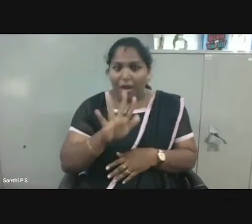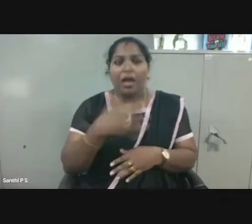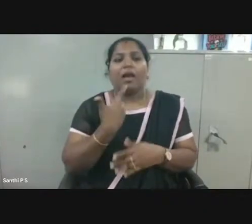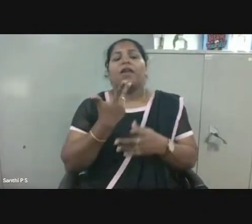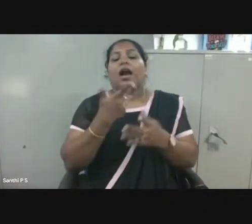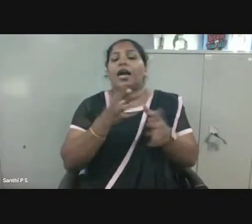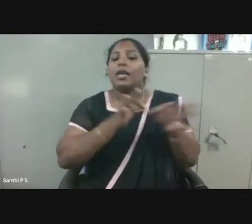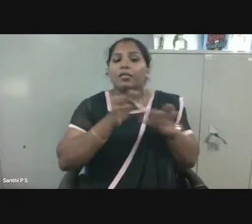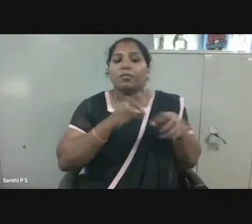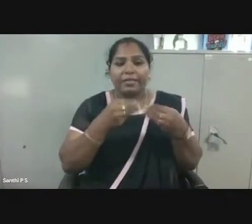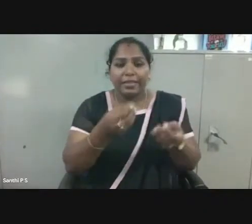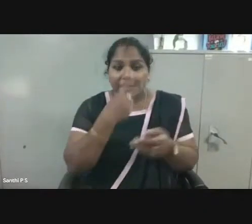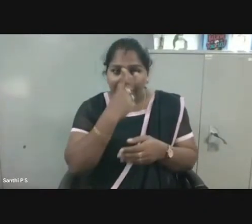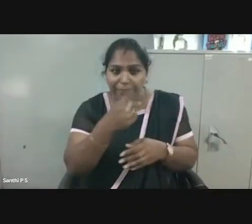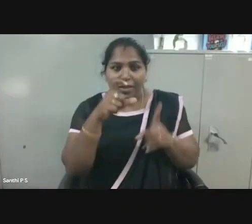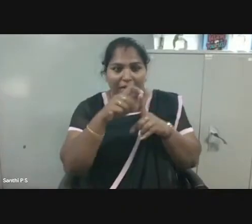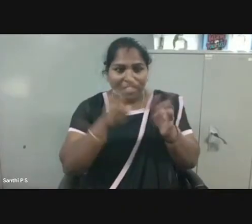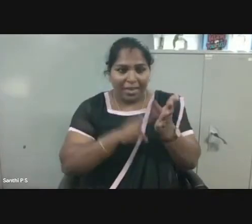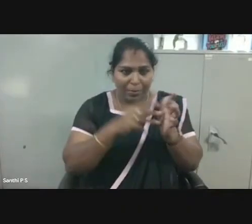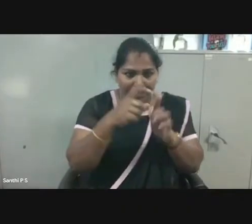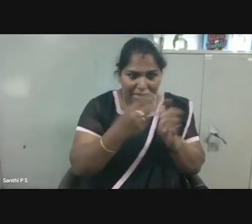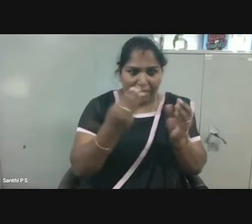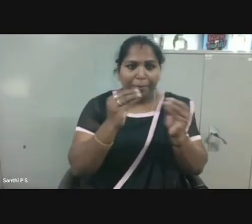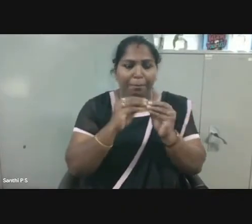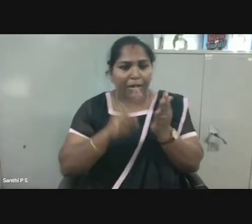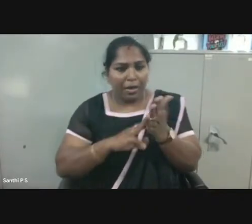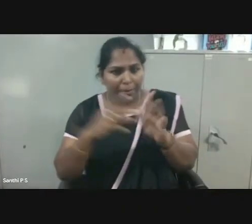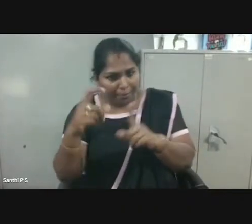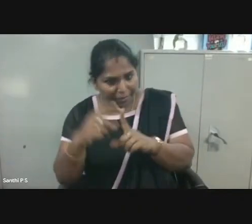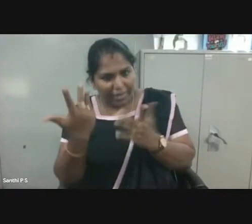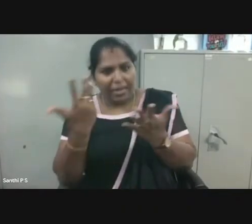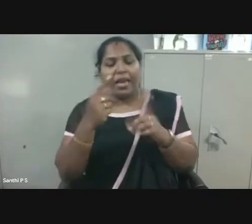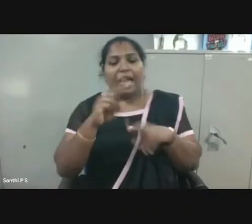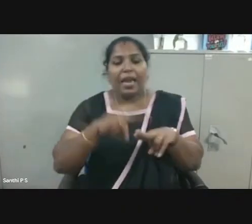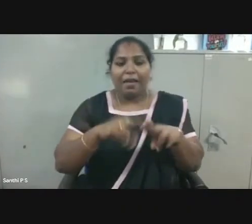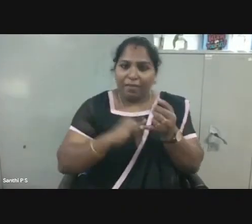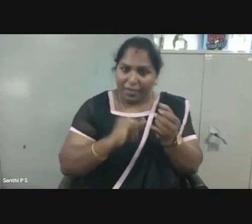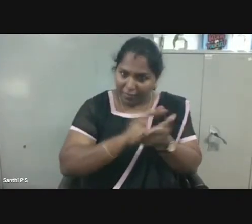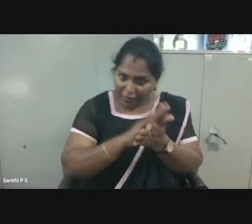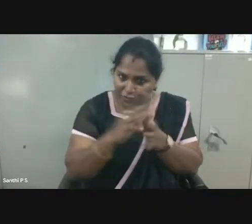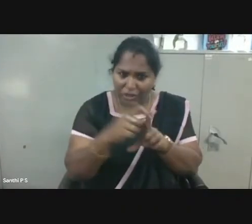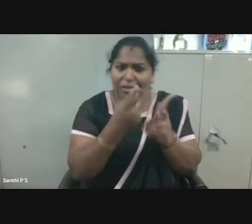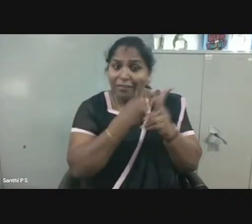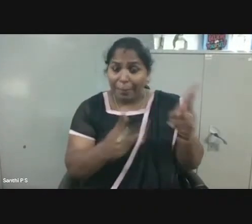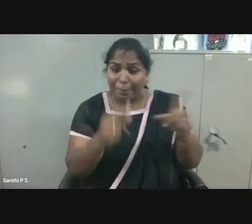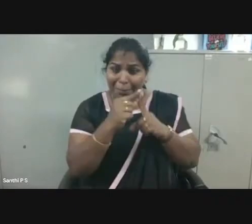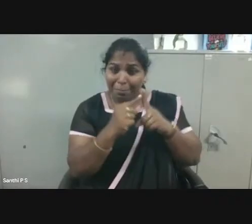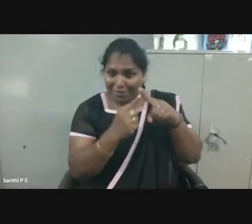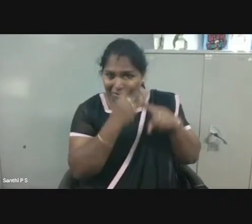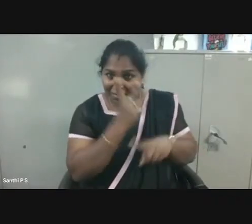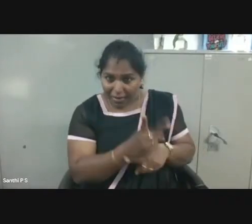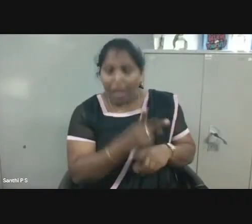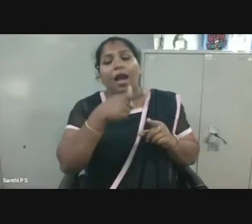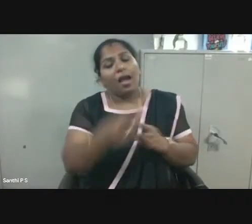മസ്കുലർ ഡിസ്ട്രോഫി, മൈറ്റോണിക് ഡിസ്ട്രോഫി, ഫേഷ്യൽ സ്കാപ്പുലോഹ്യൂമറൽ മസ്കുലർ ഡിസ്ട്രോഫി, ഇങ്ങനെ പല പല ഡിസ്ട്രോഫികൾ ഇതിനകത്ത്